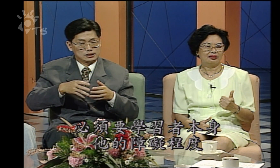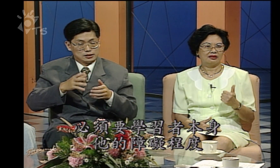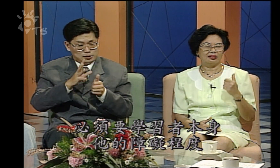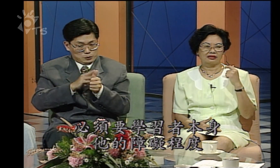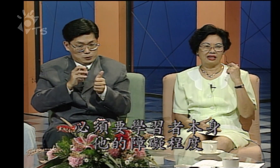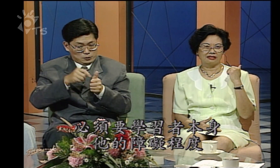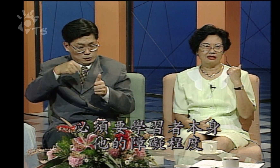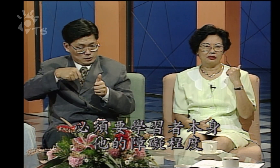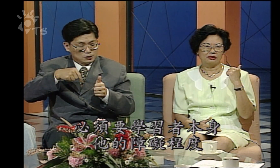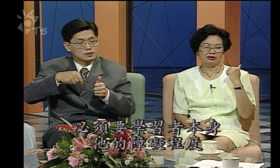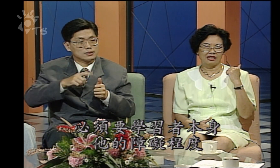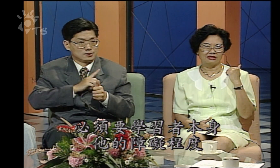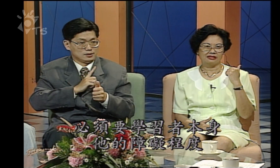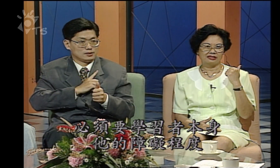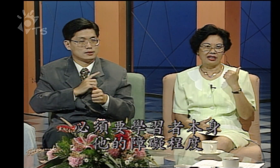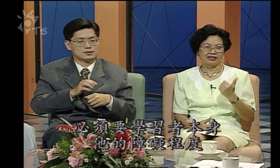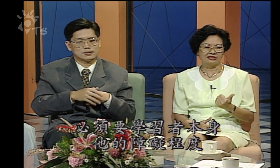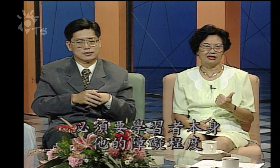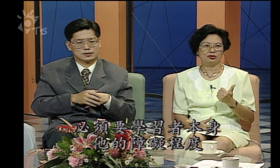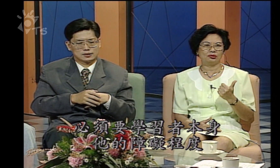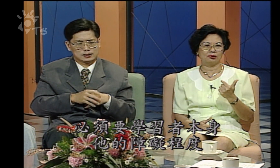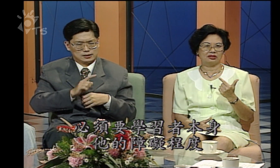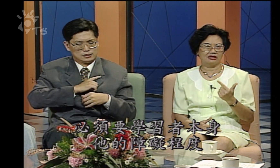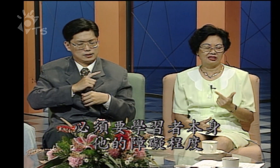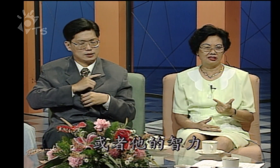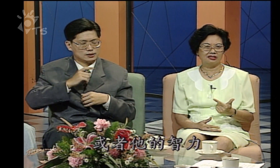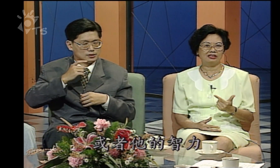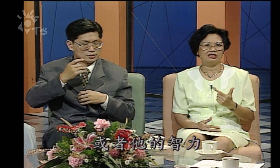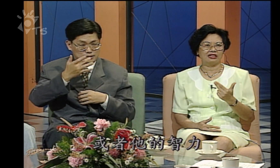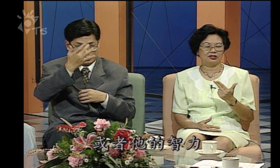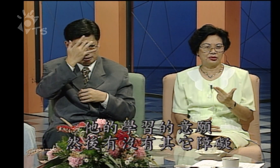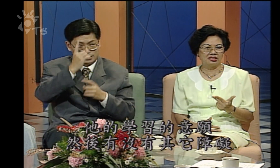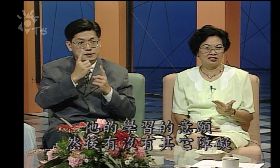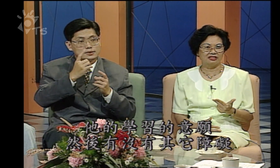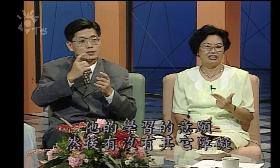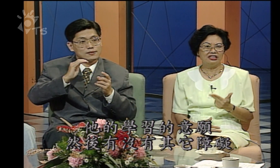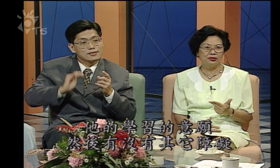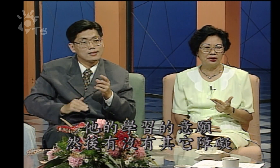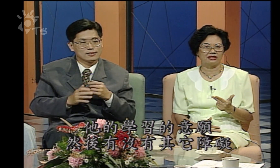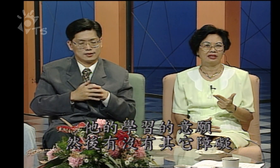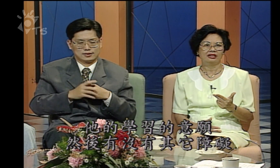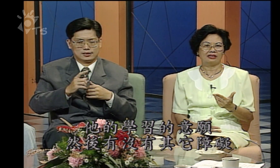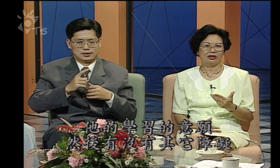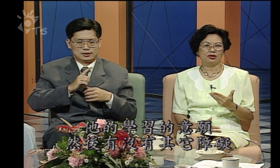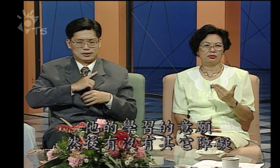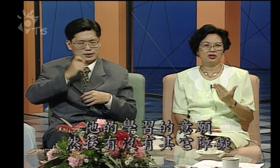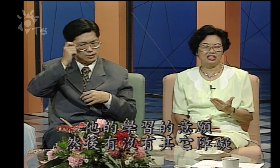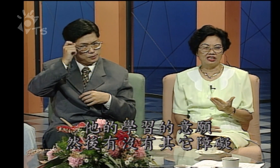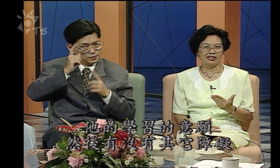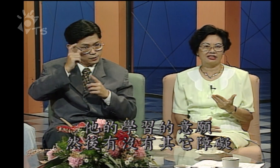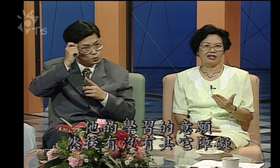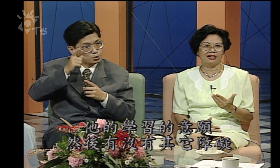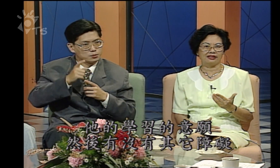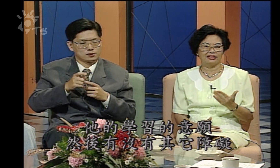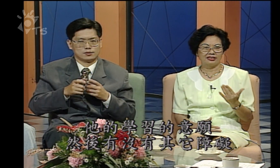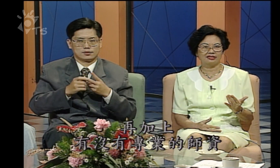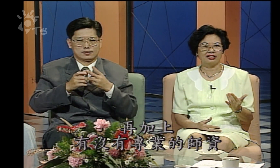哈，他的障碍的程度，或者他的智力、他的学习的意愿，然后有没有其他障碍，再加上有